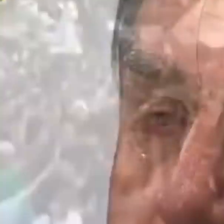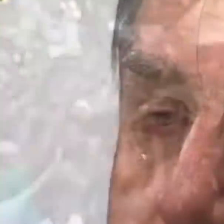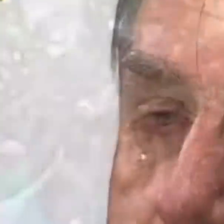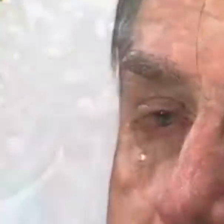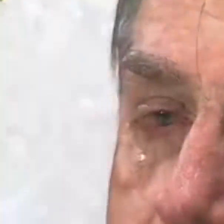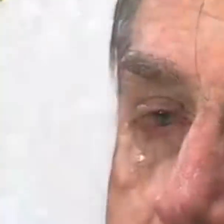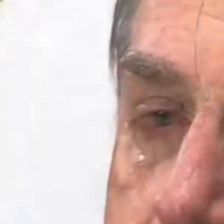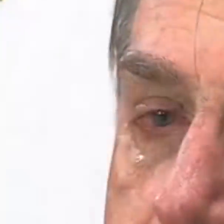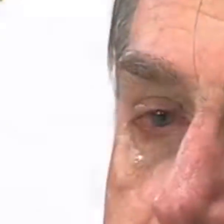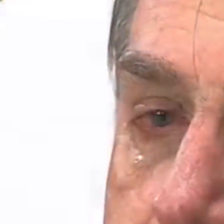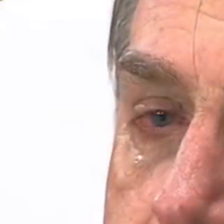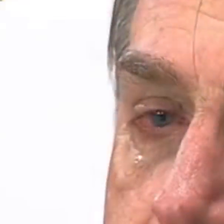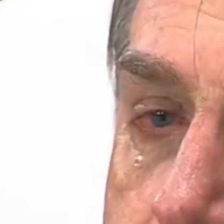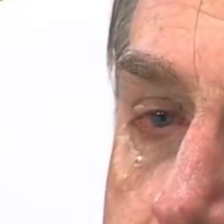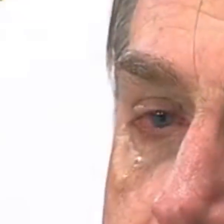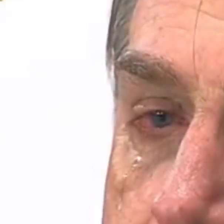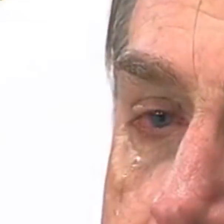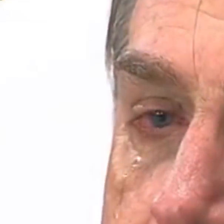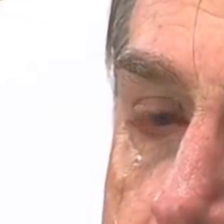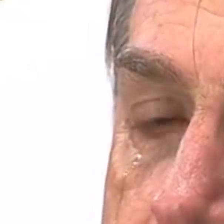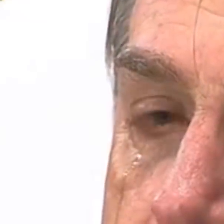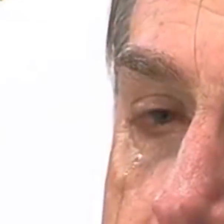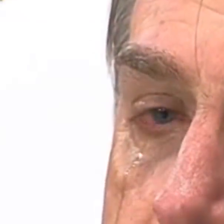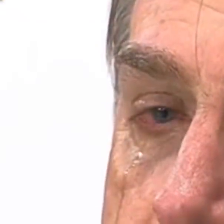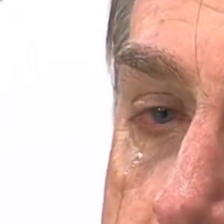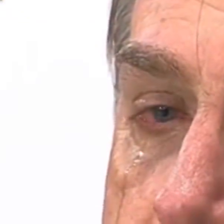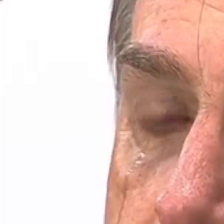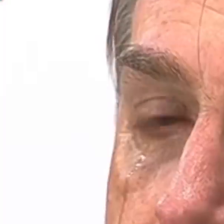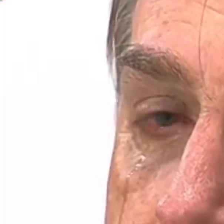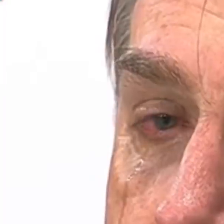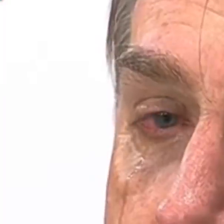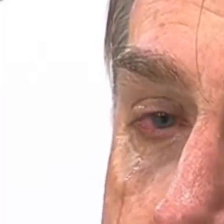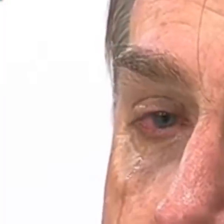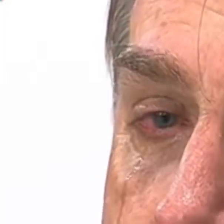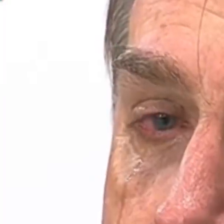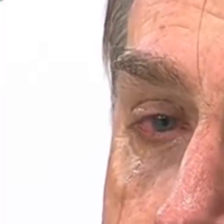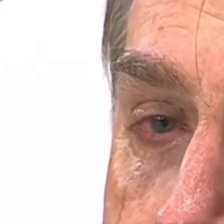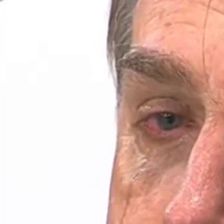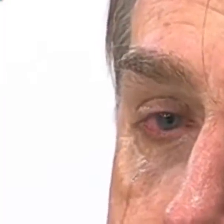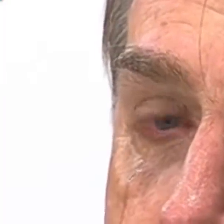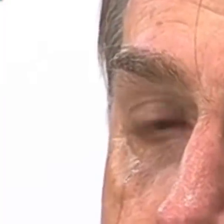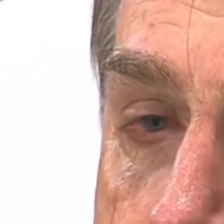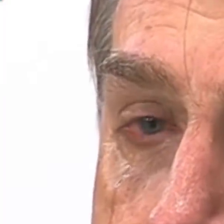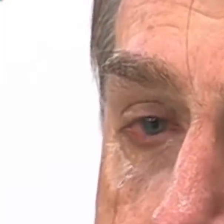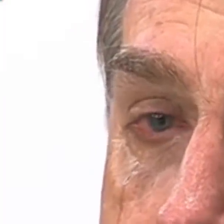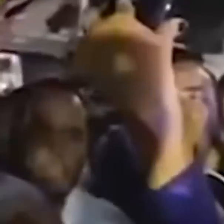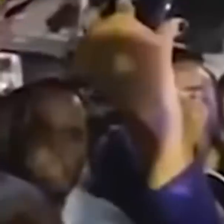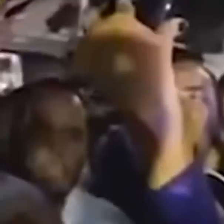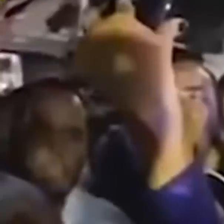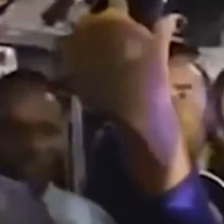é Bolsonaro, é Bolsonaro, e o Mato Grosso é quem? É Bolsonaro, meu Pernambuco.